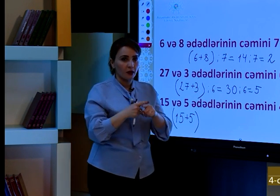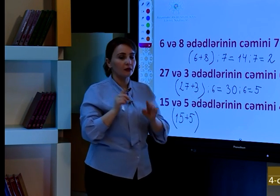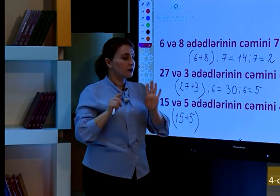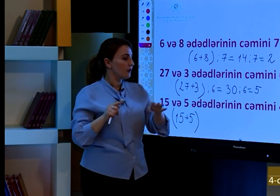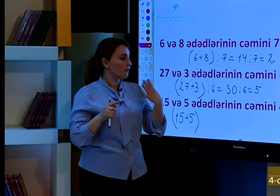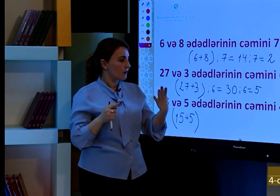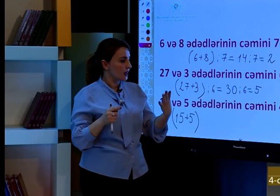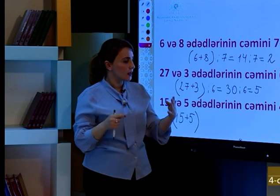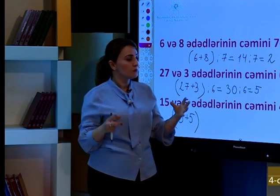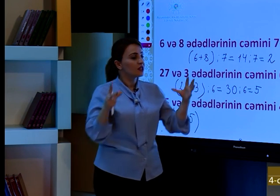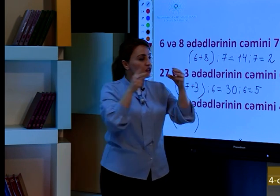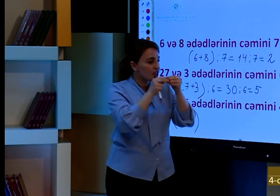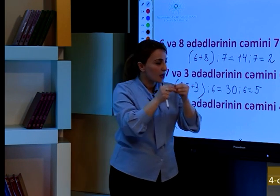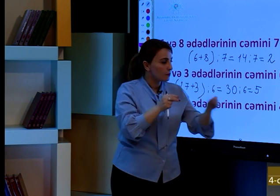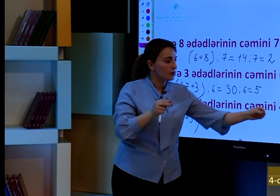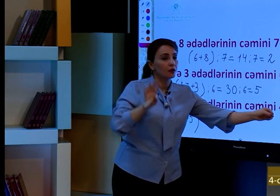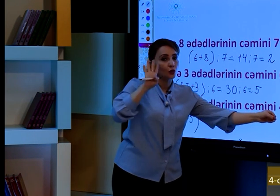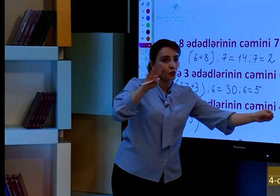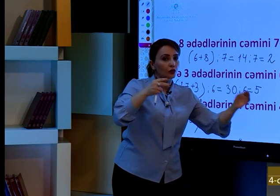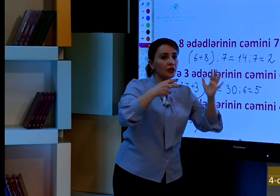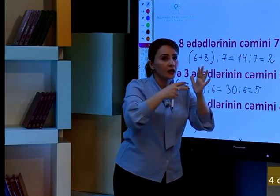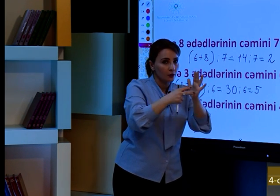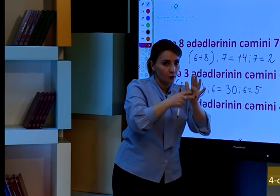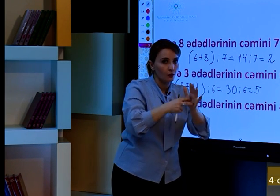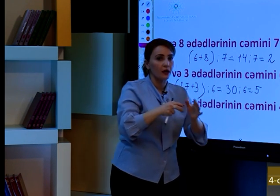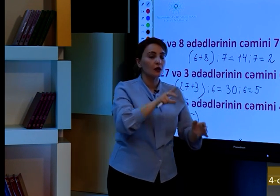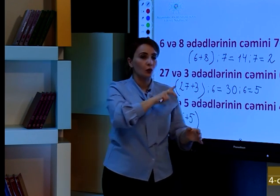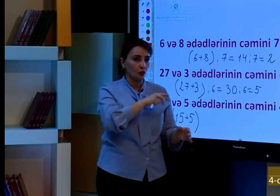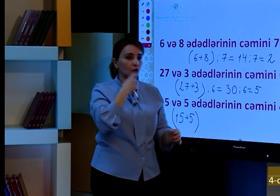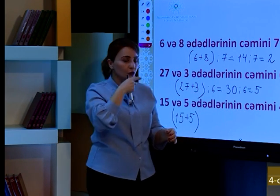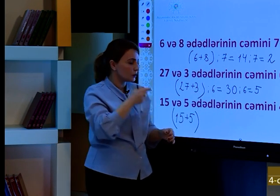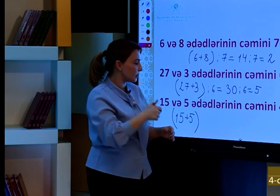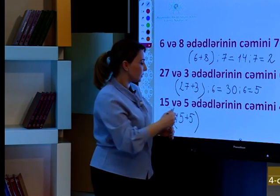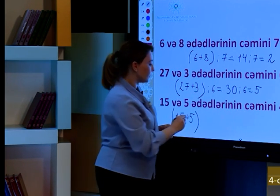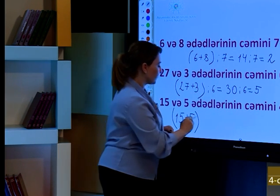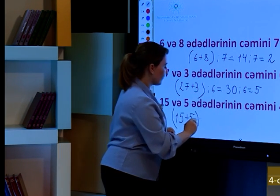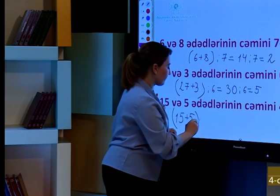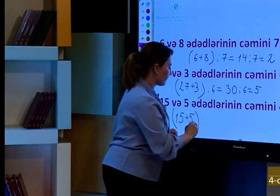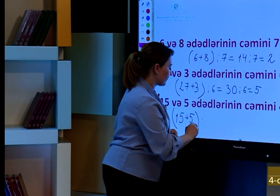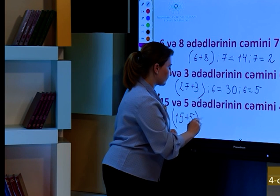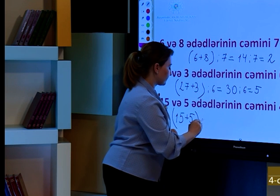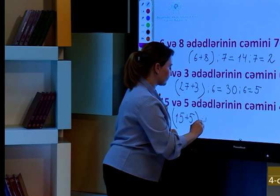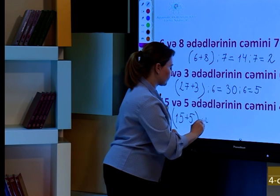toplamalı və cəmi 4-ə bölməli olduğunu deyir.